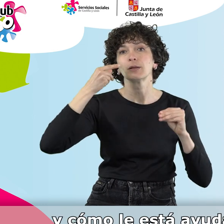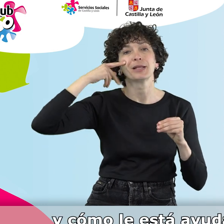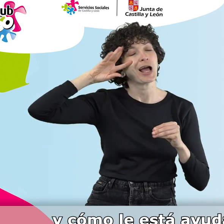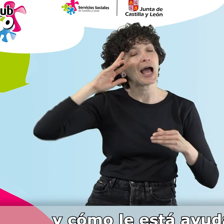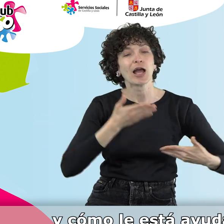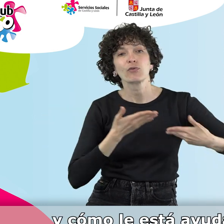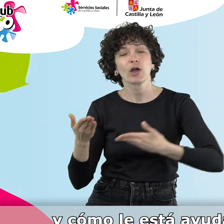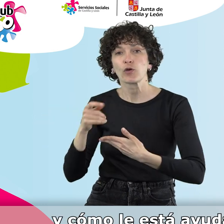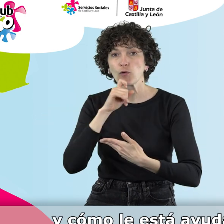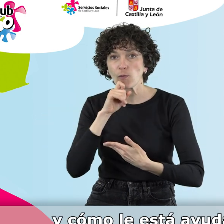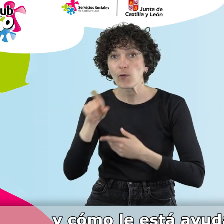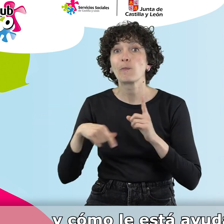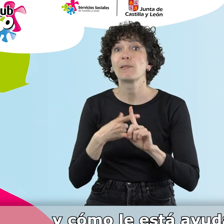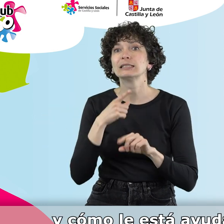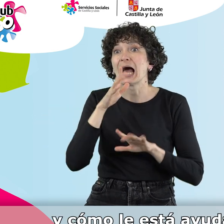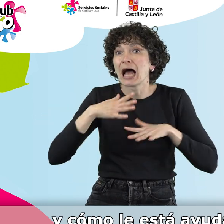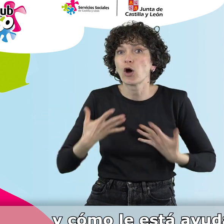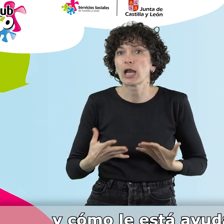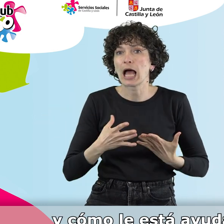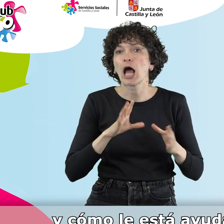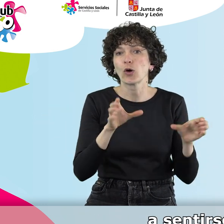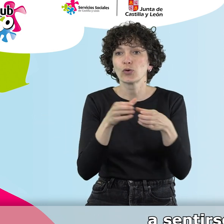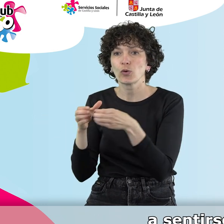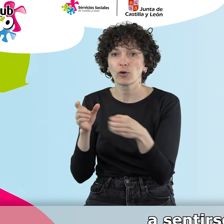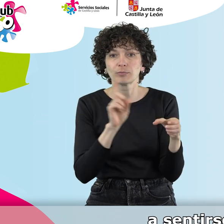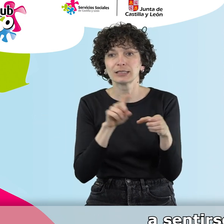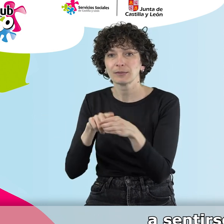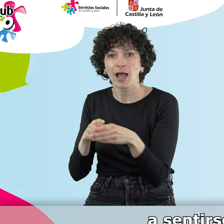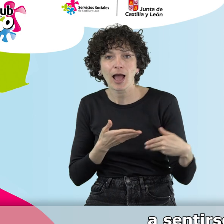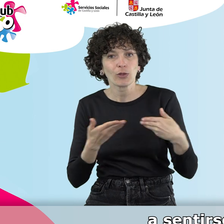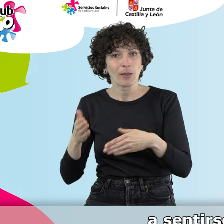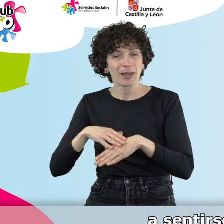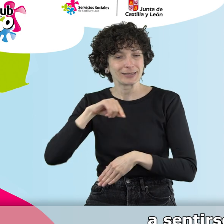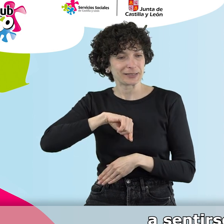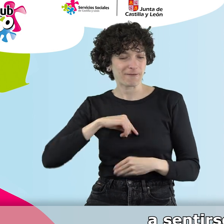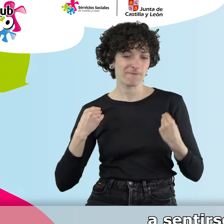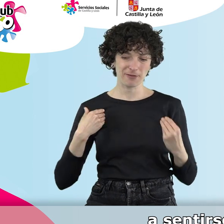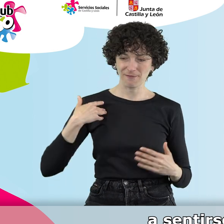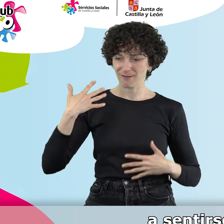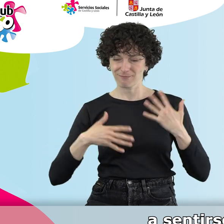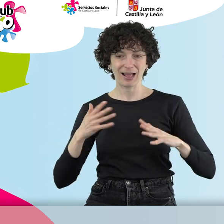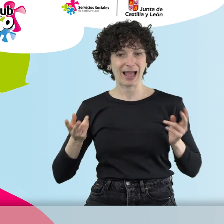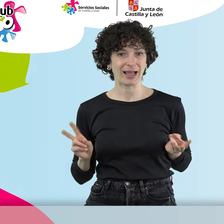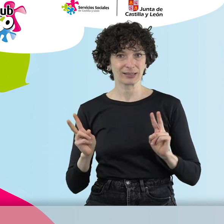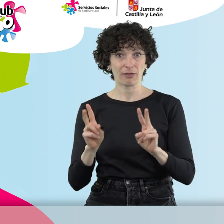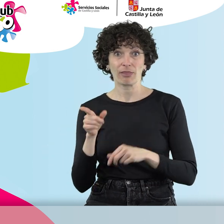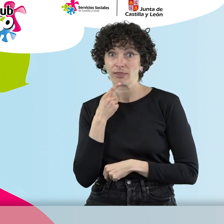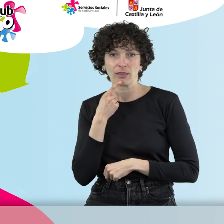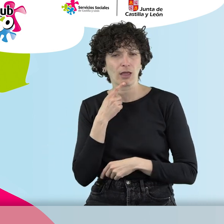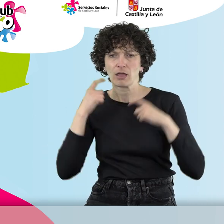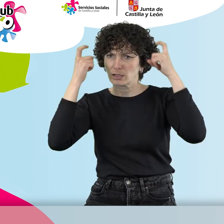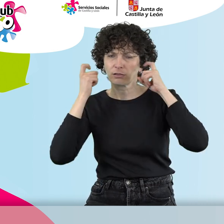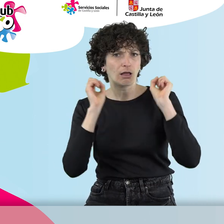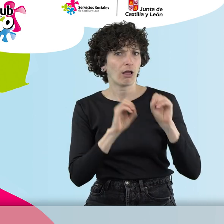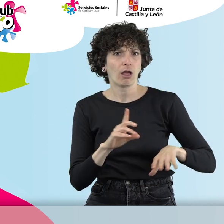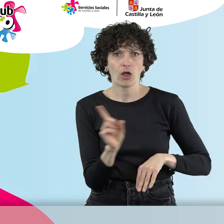y cómo le está ayudando el participar en grupos de actividades a sentirse viva, a sentirse activa y, como ella dice, hace todo lo posible para